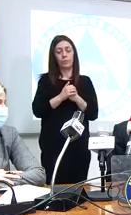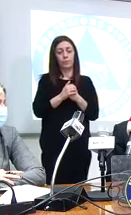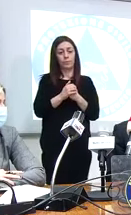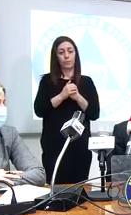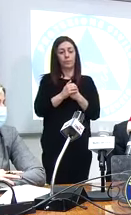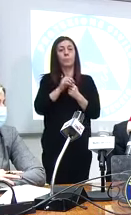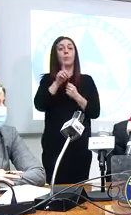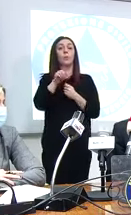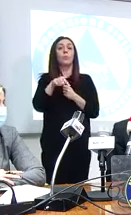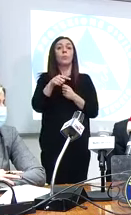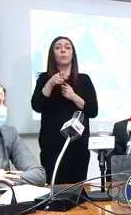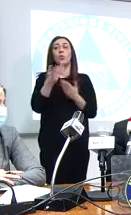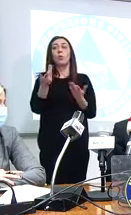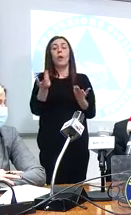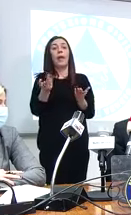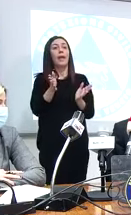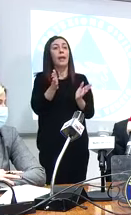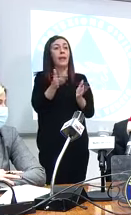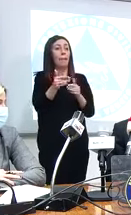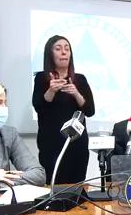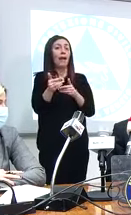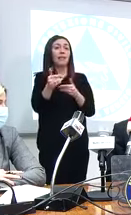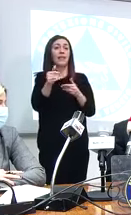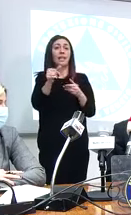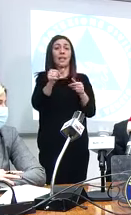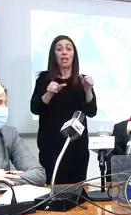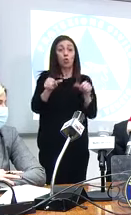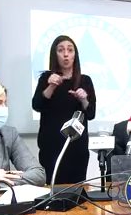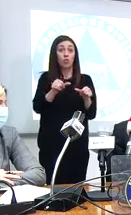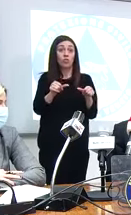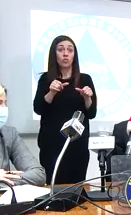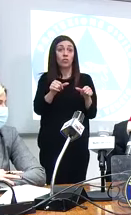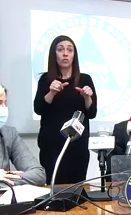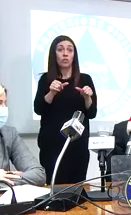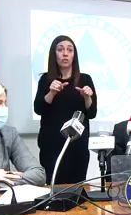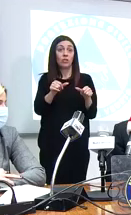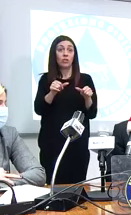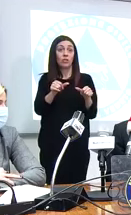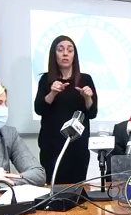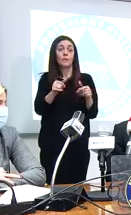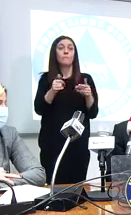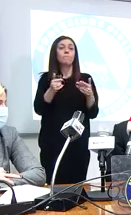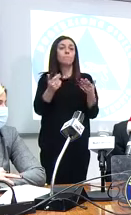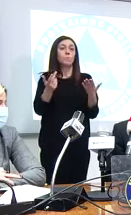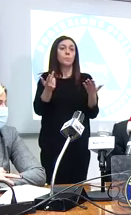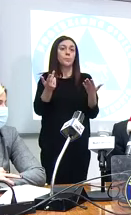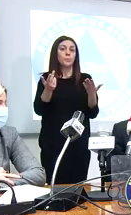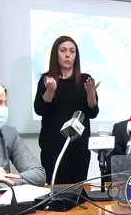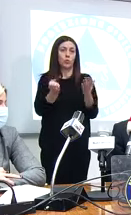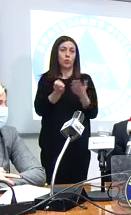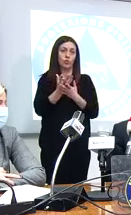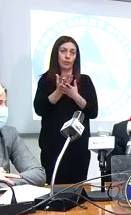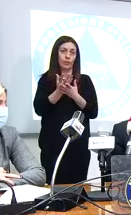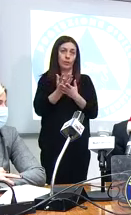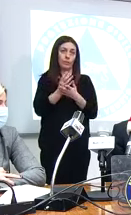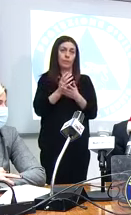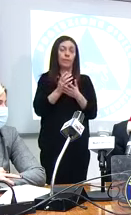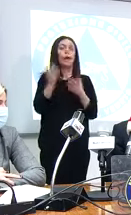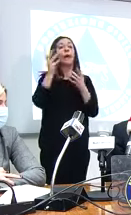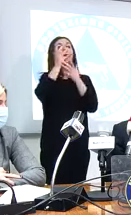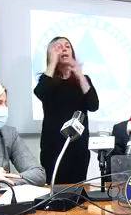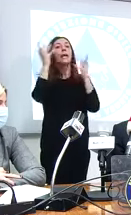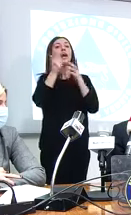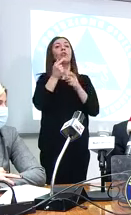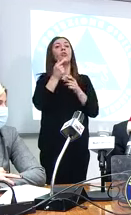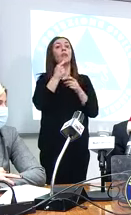reparto chirurgico, reparto che non ha niente a che vedere con reparti Covid. È ovvio che spostiamo gli